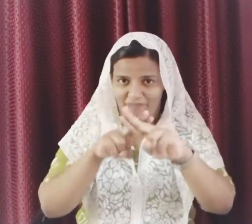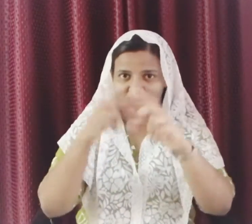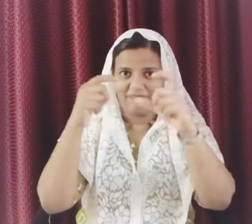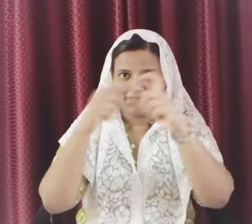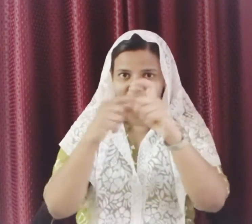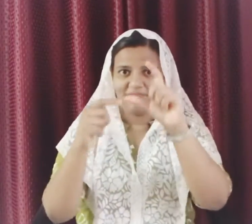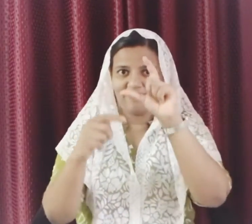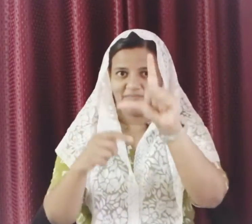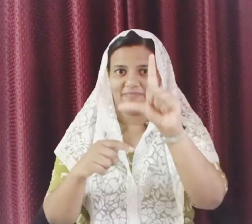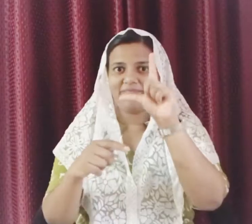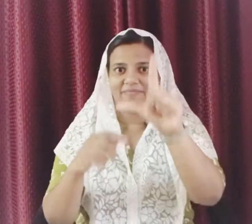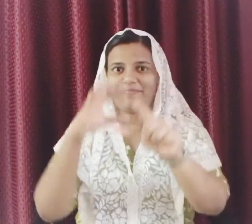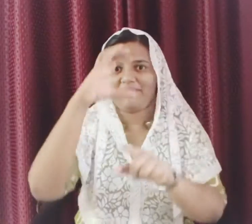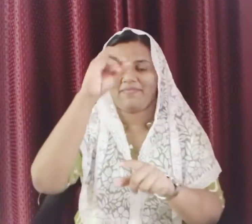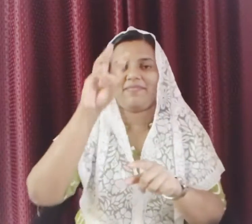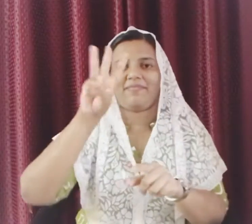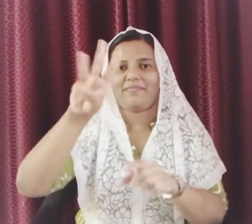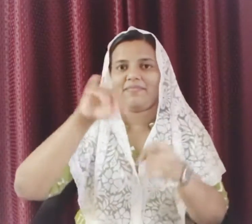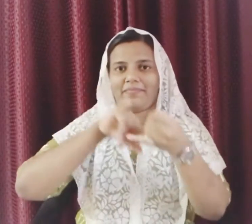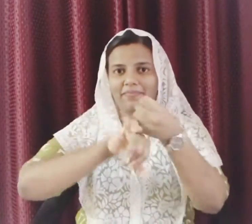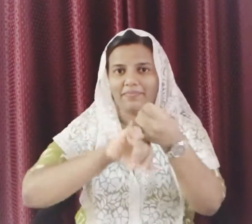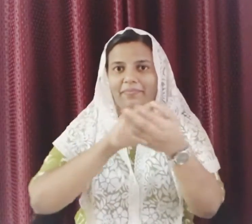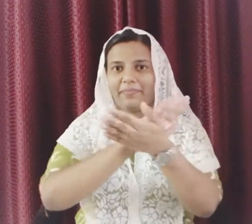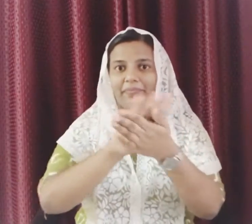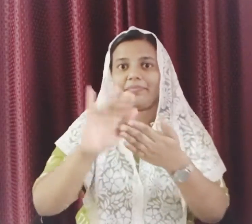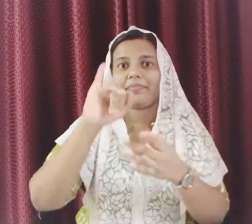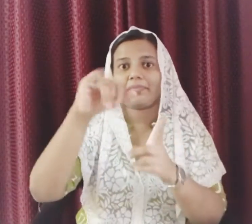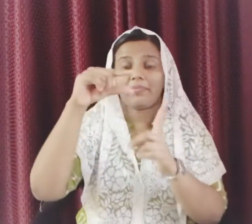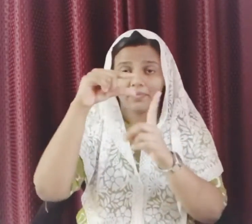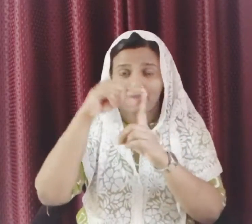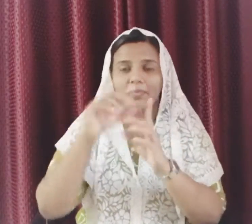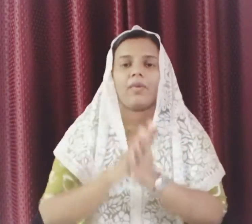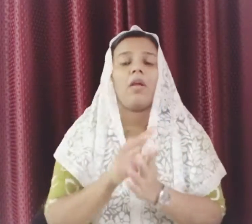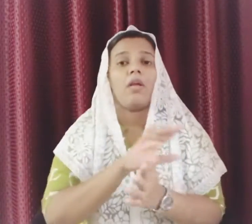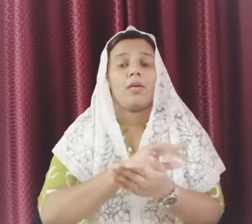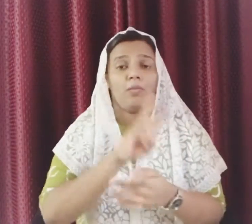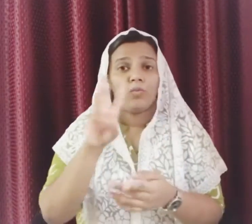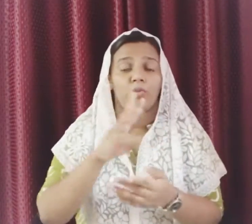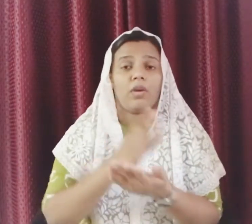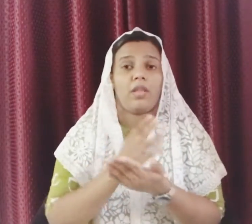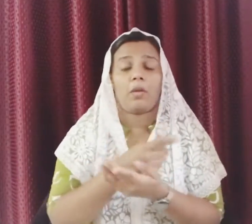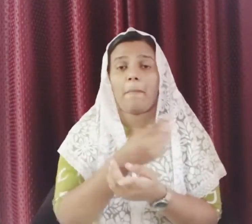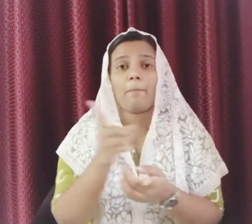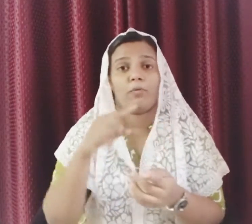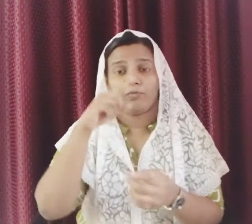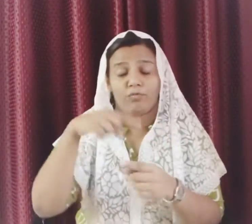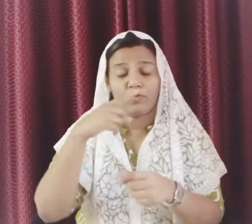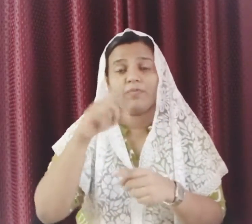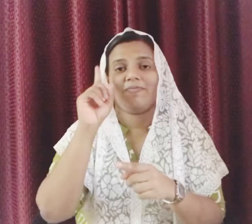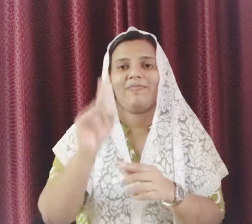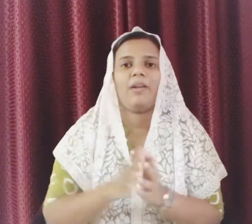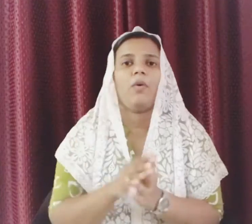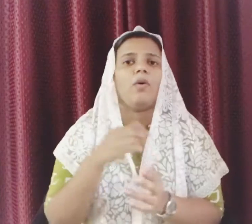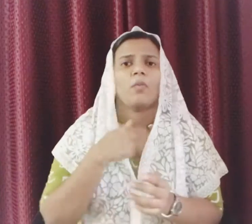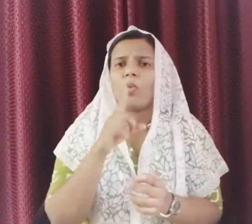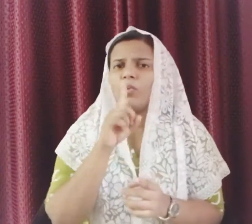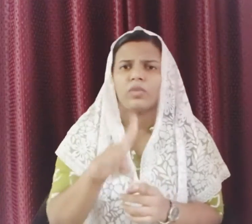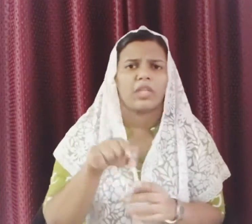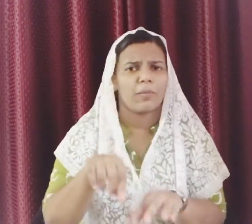നിമിഷവും നമ്മൾ പരിശുദ്ധാത്മാവിൻ്റെ കൂട്ടായ്മയിൽ വേണം നാം എല്ലാവരും ജീവിക്കുവാൻ. ഈ ഭൂമിയിൽ നമ്മൾ തനിച്ച് ജീവിക്കാൻ പറ്റത്തില്ല.